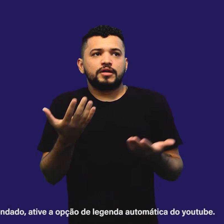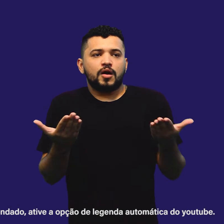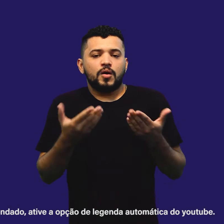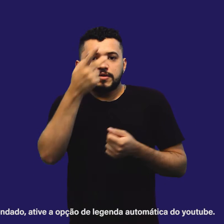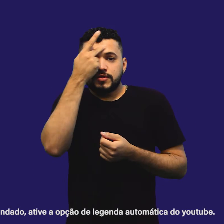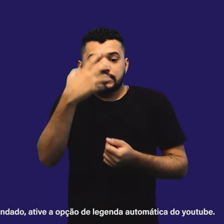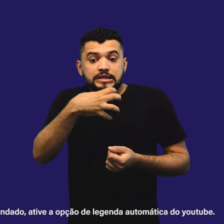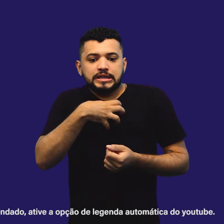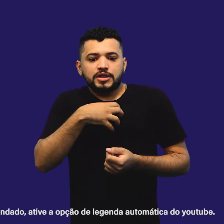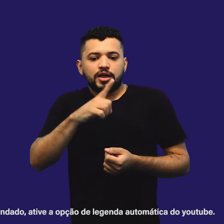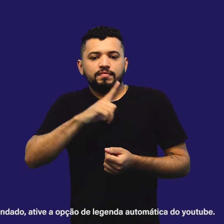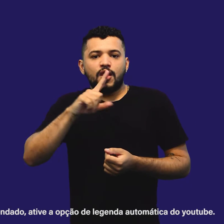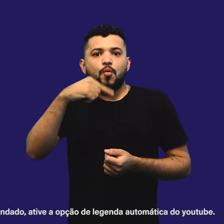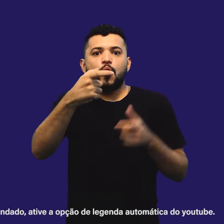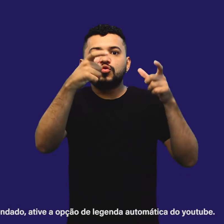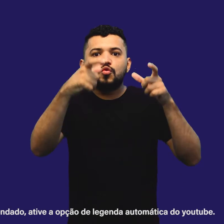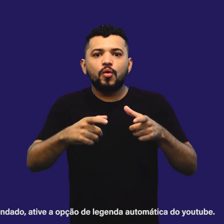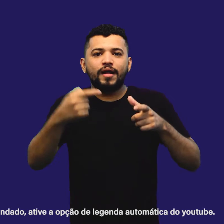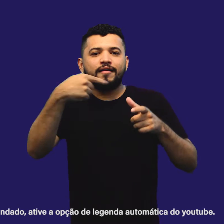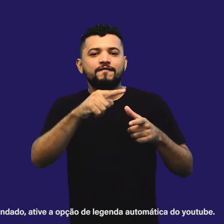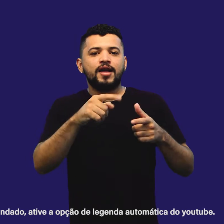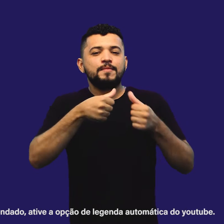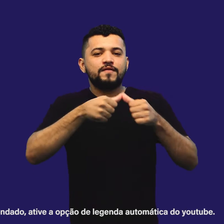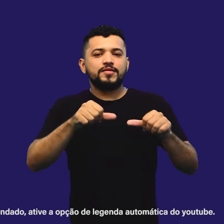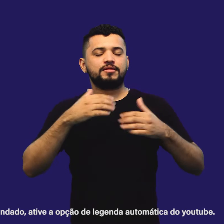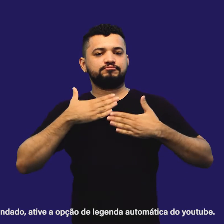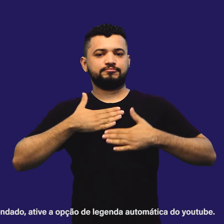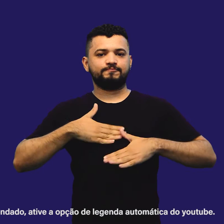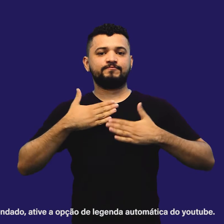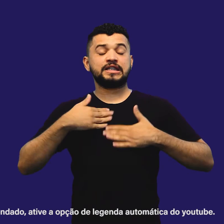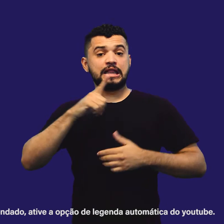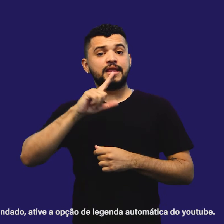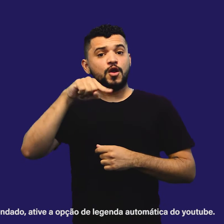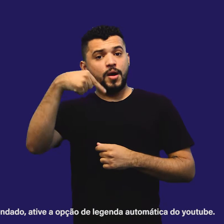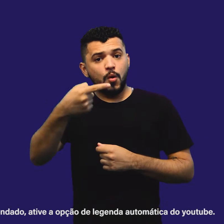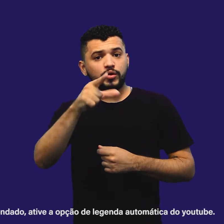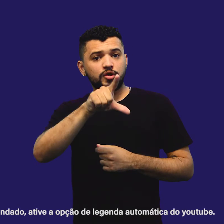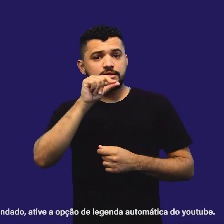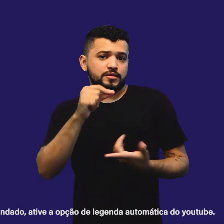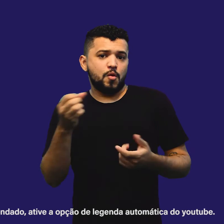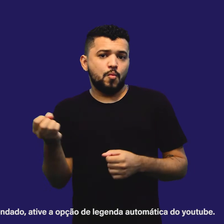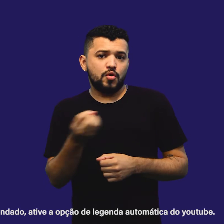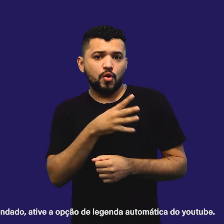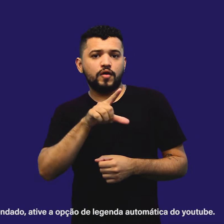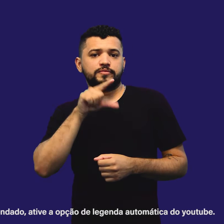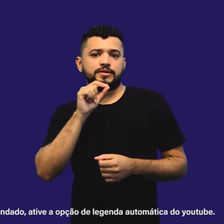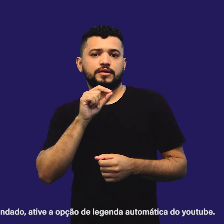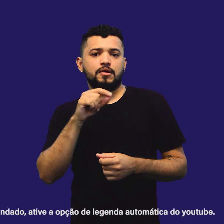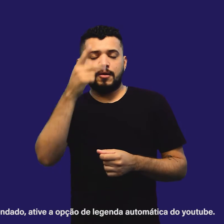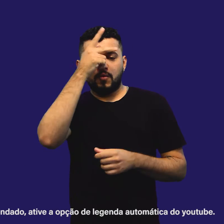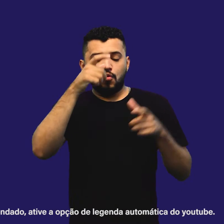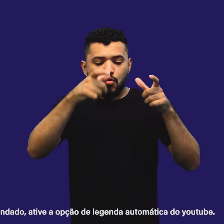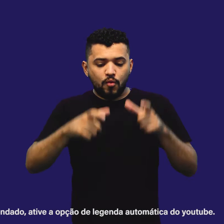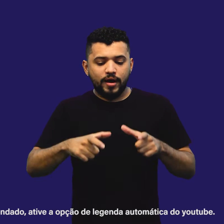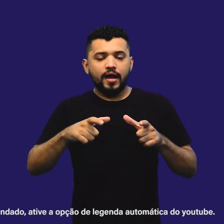No momento que a gente fica muito dentro de casa, você ter uma outra opção que te traz segurança e que te faz respirar, sabe? Que te